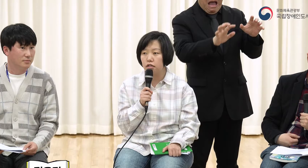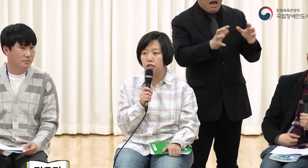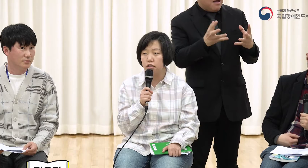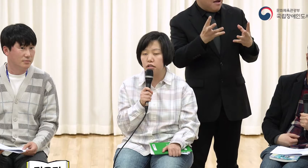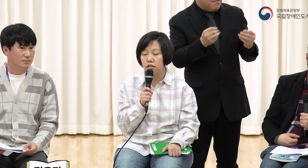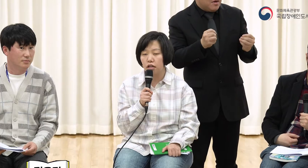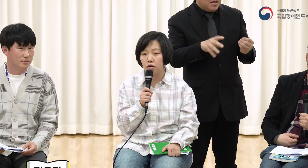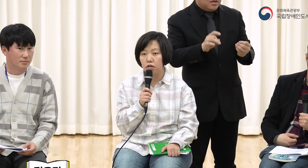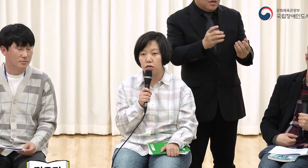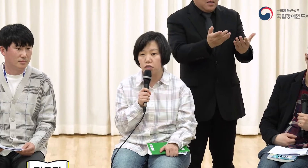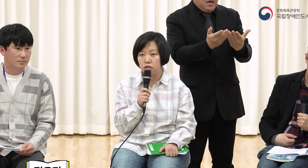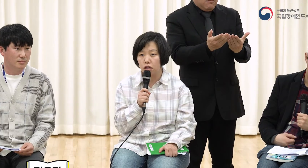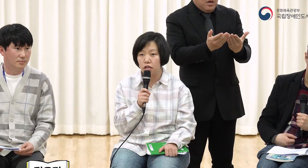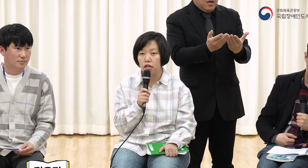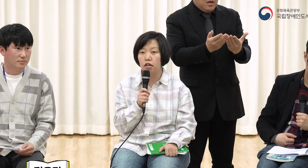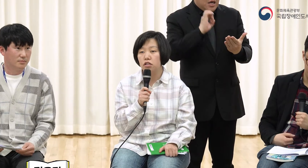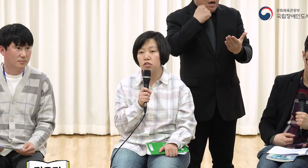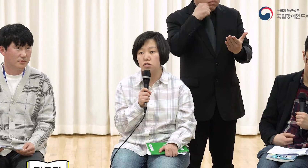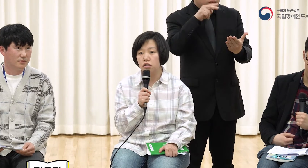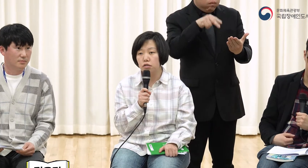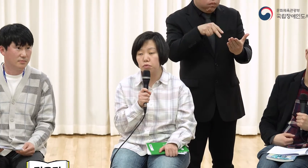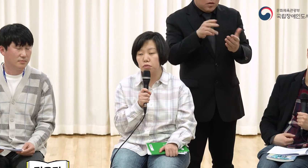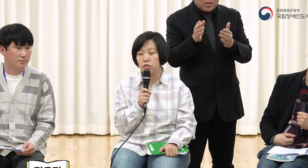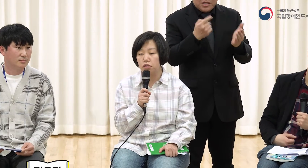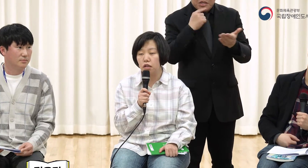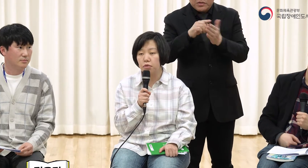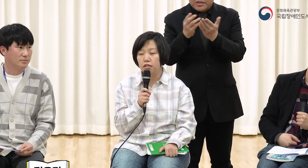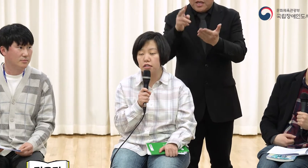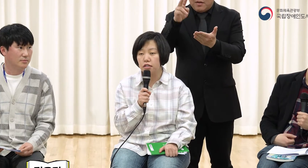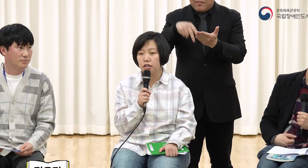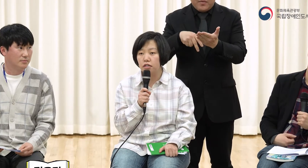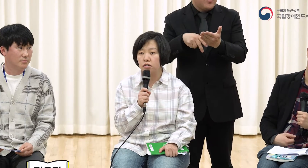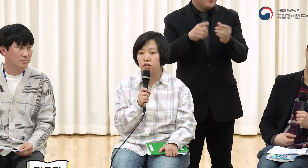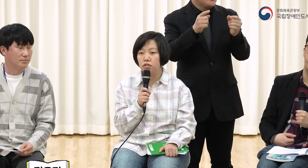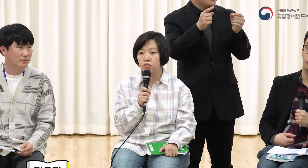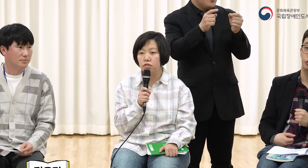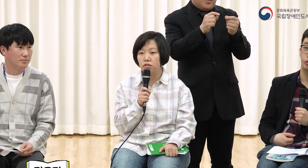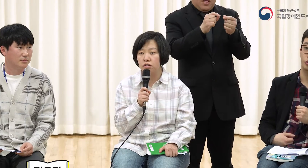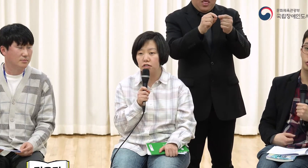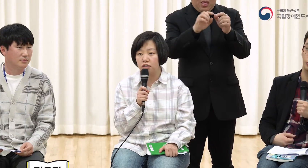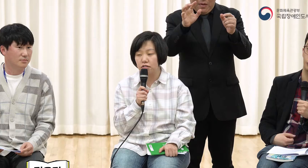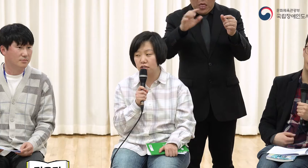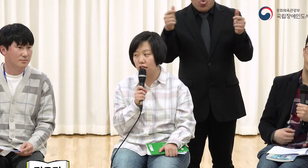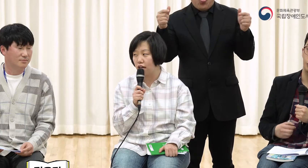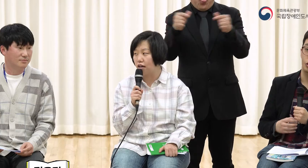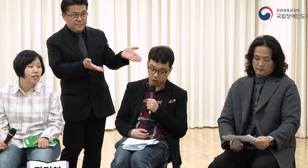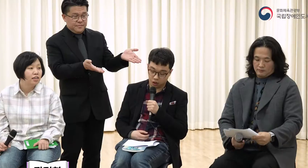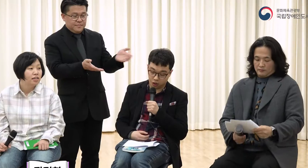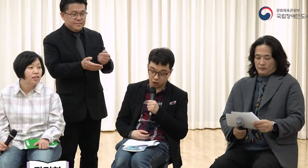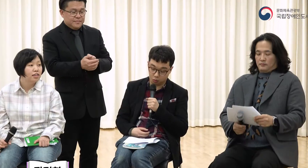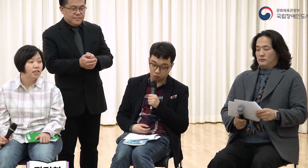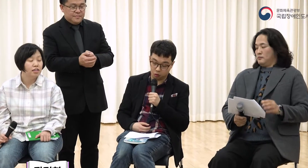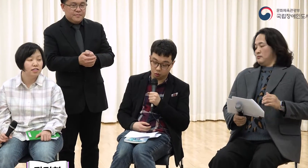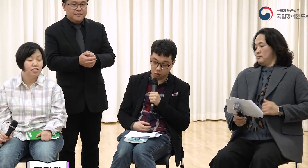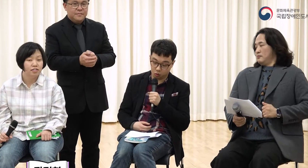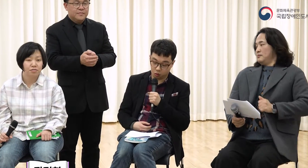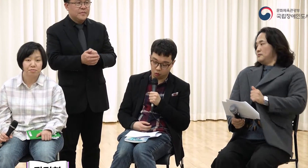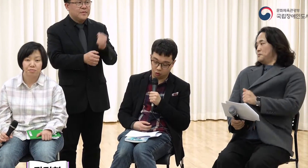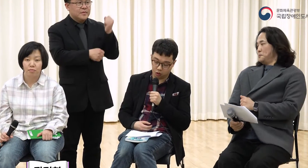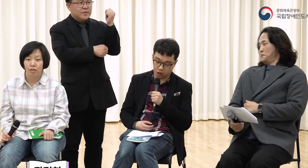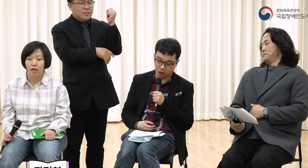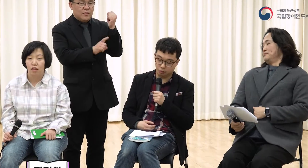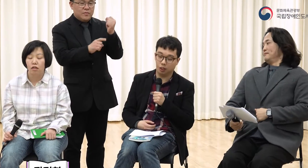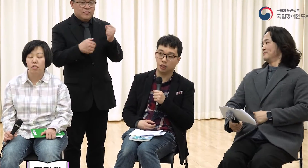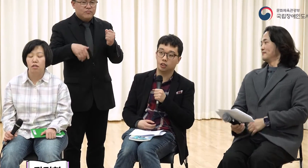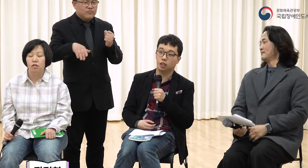처음에 이걸 읽을 때 되게 어려웠는데 쉬운 책을 보고서 짧아지니까 더 쉬운 걸로 느꼈습니다. 일단은